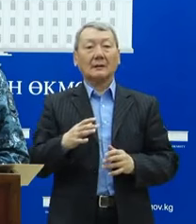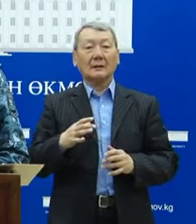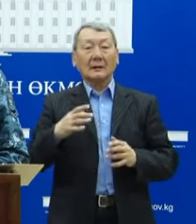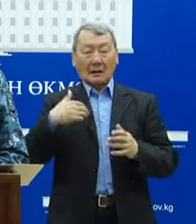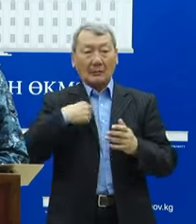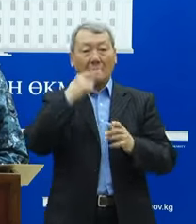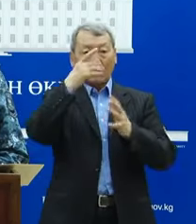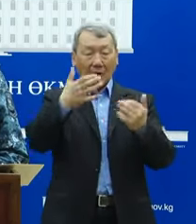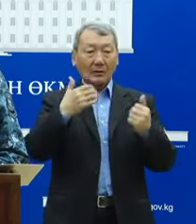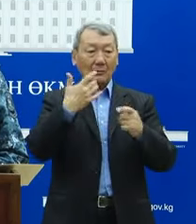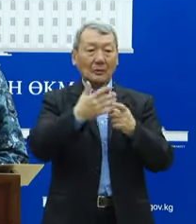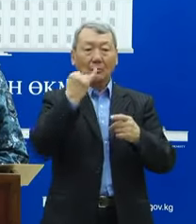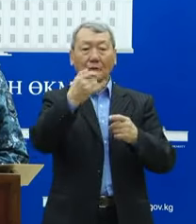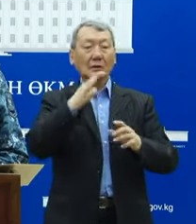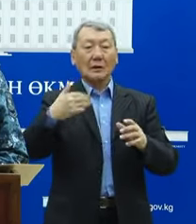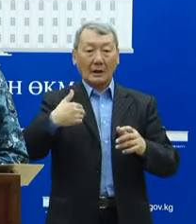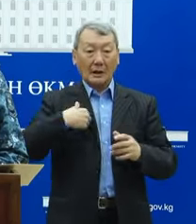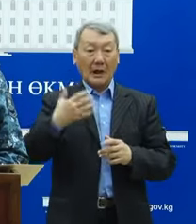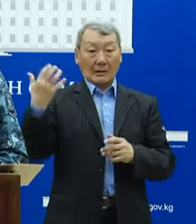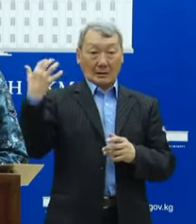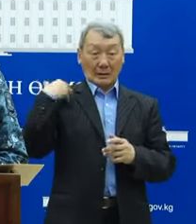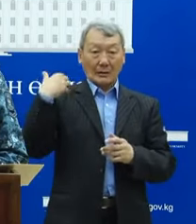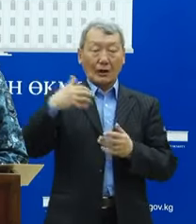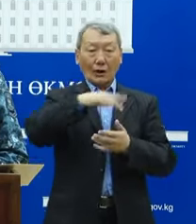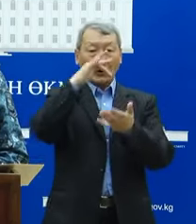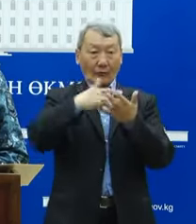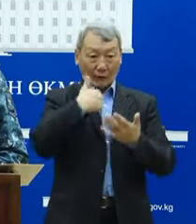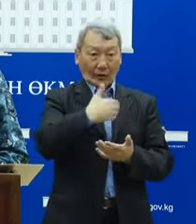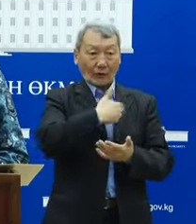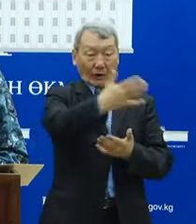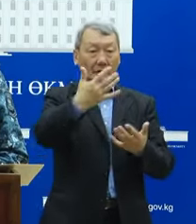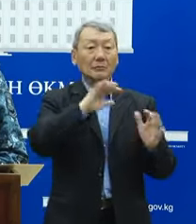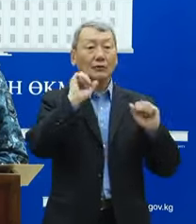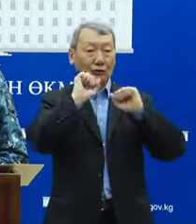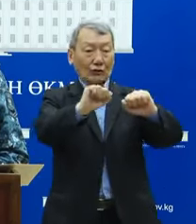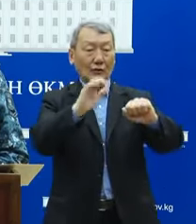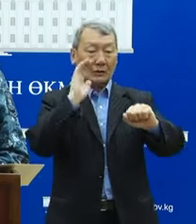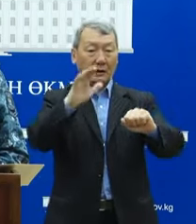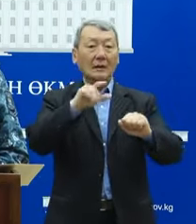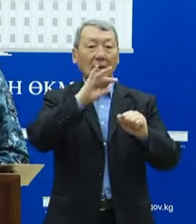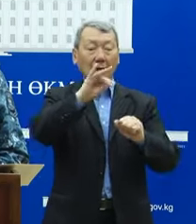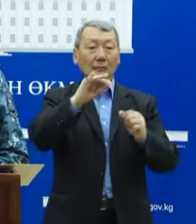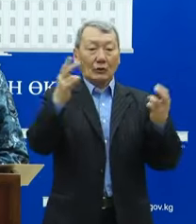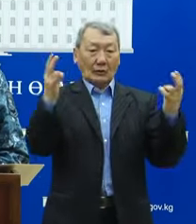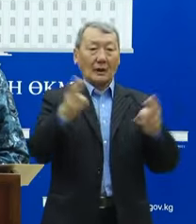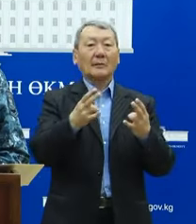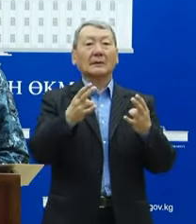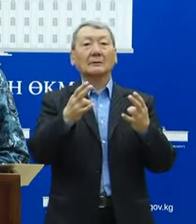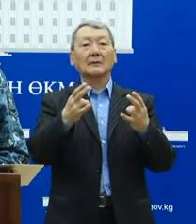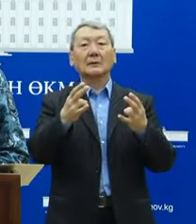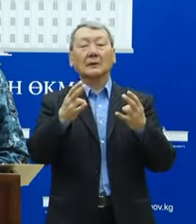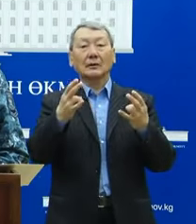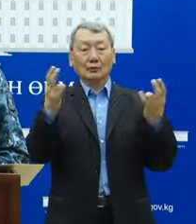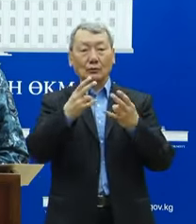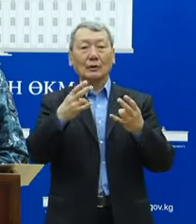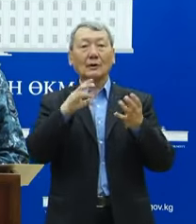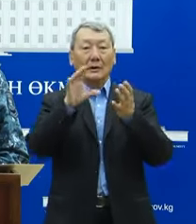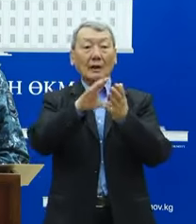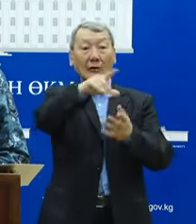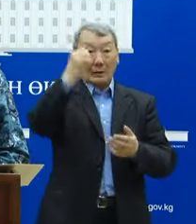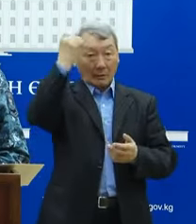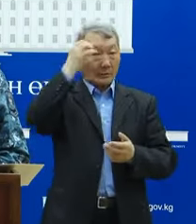не воспринимайте все негативно. Я, как комендант, хочу в первую очередь обеспечить вас безопасностью и необходимыми нуждами.